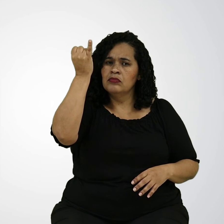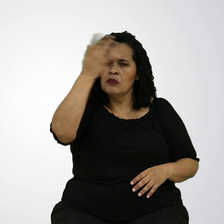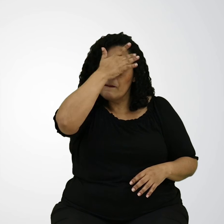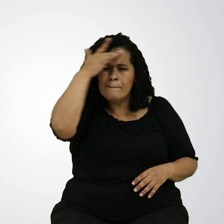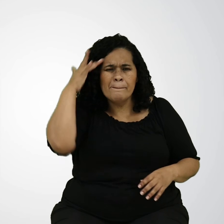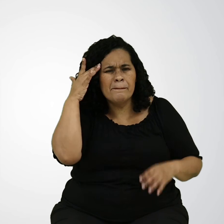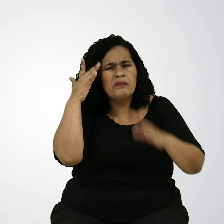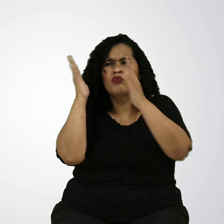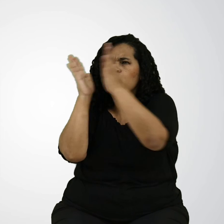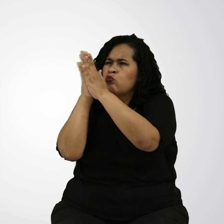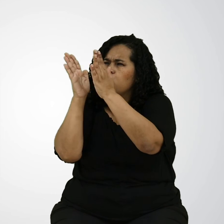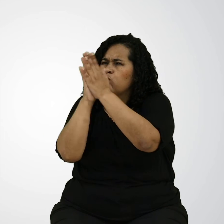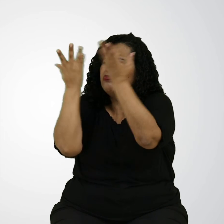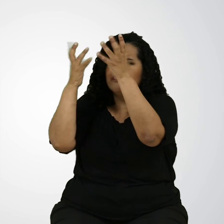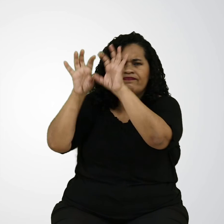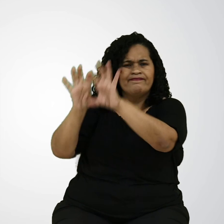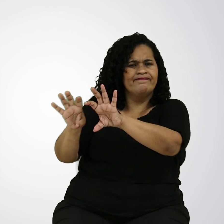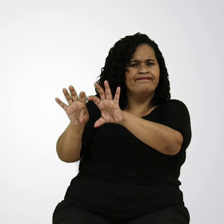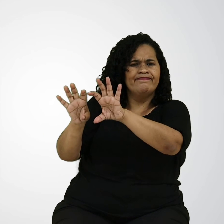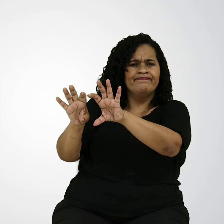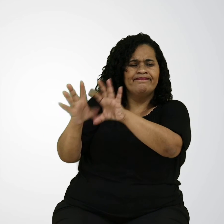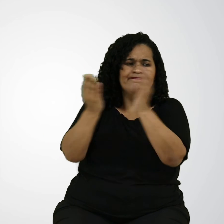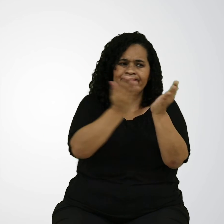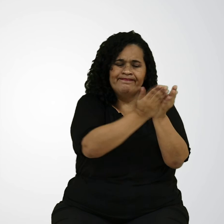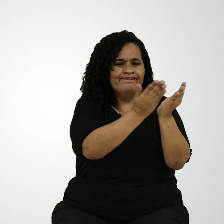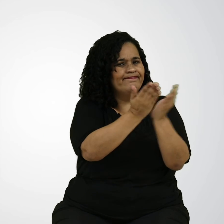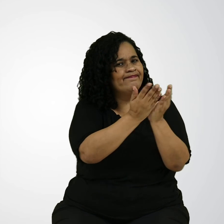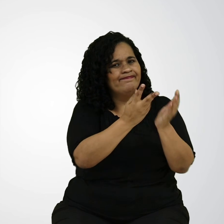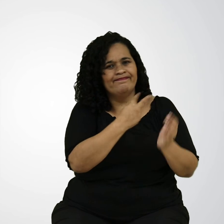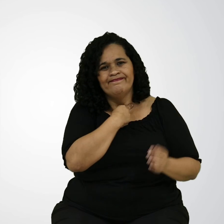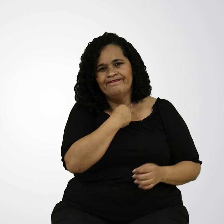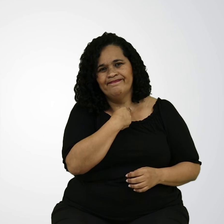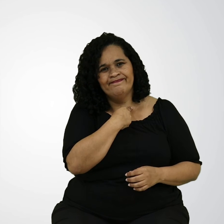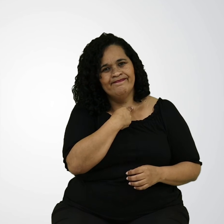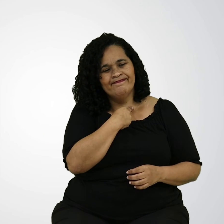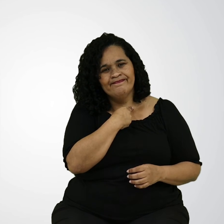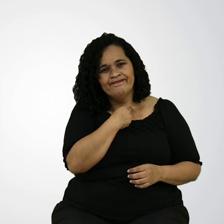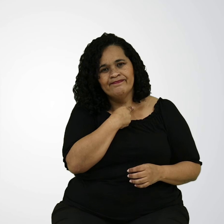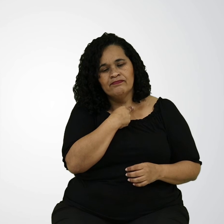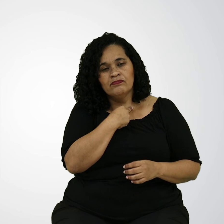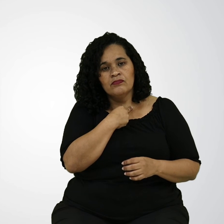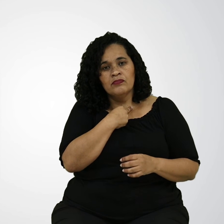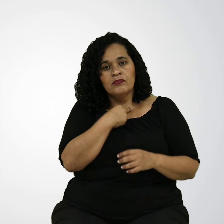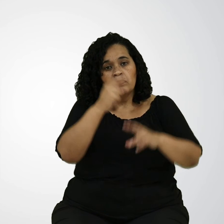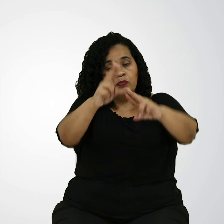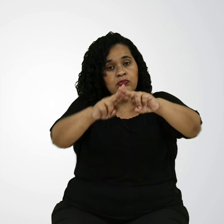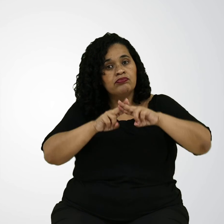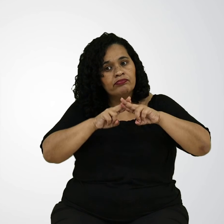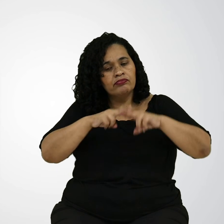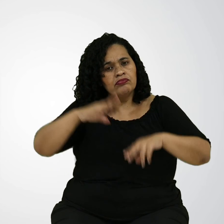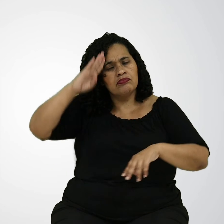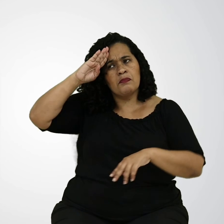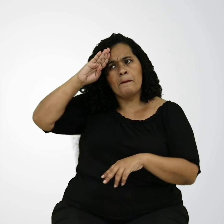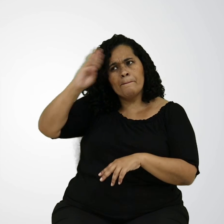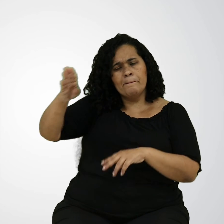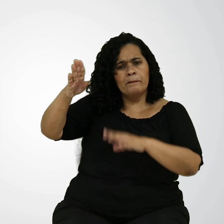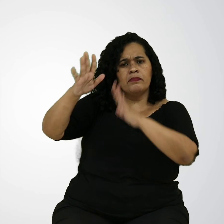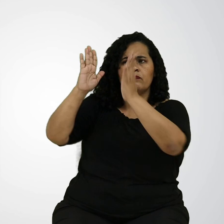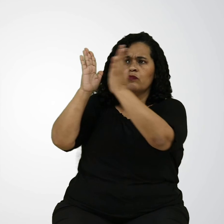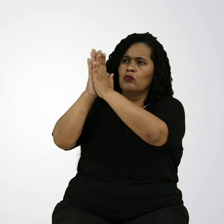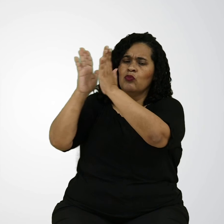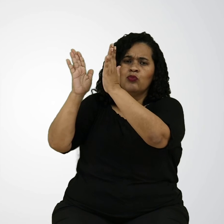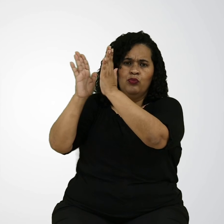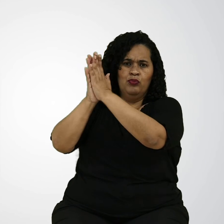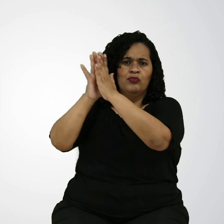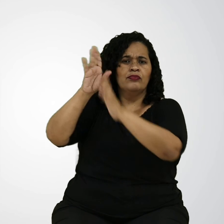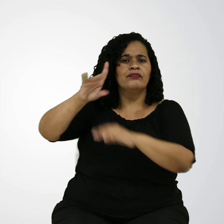ora são aqueles que não são cristãos. Cristãos oram. Nós comentamos isso durante o estudo de hoje. A oração